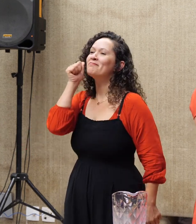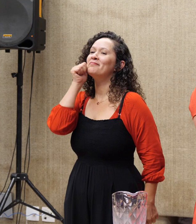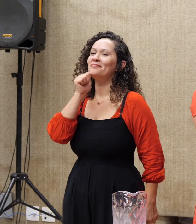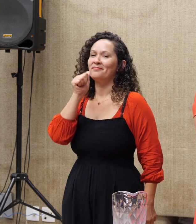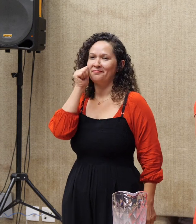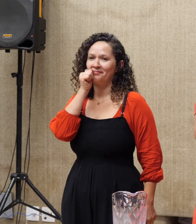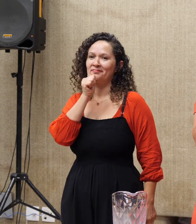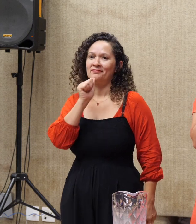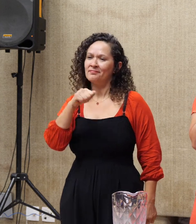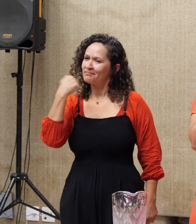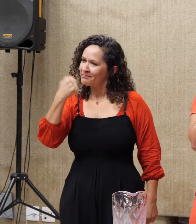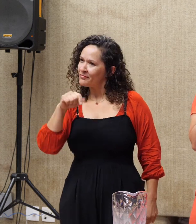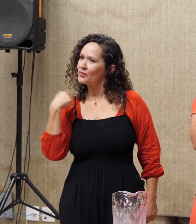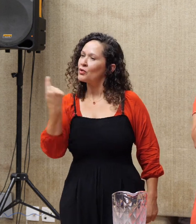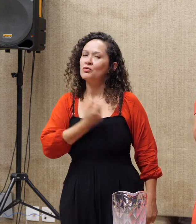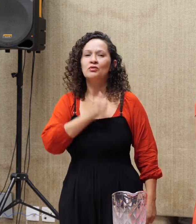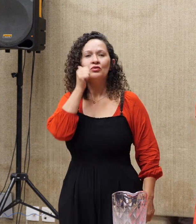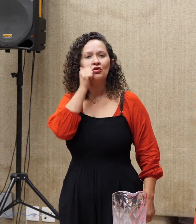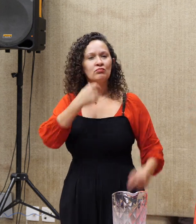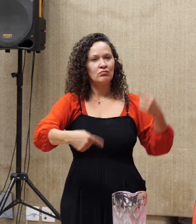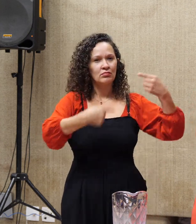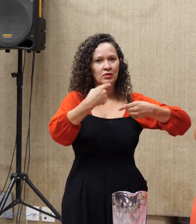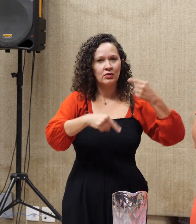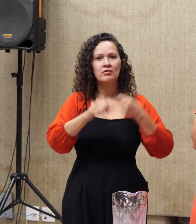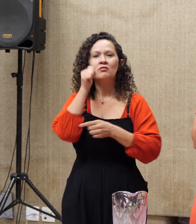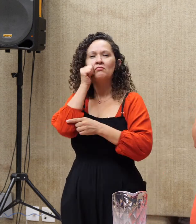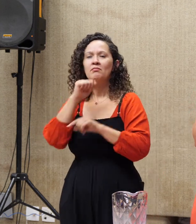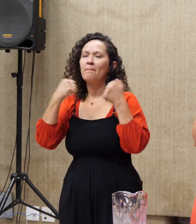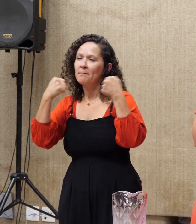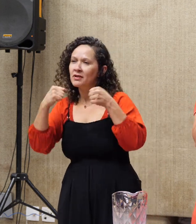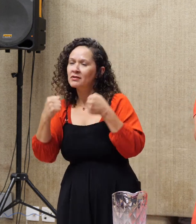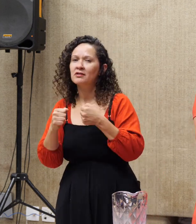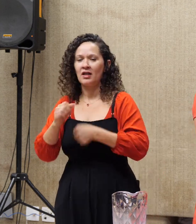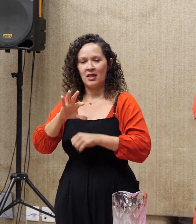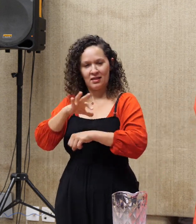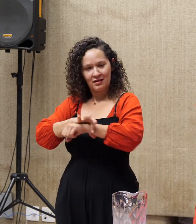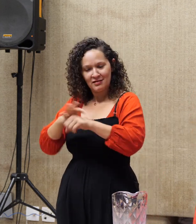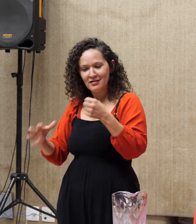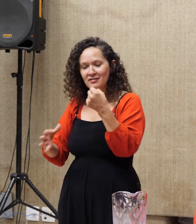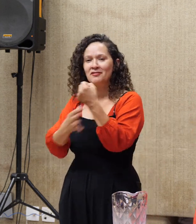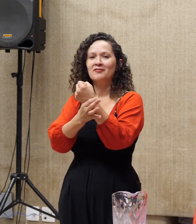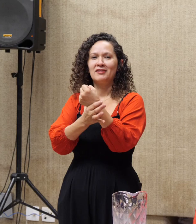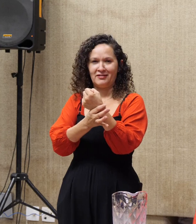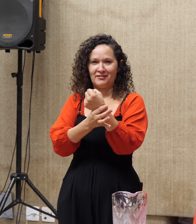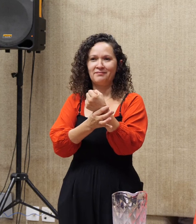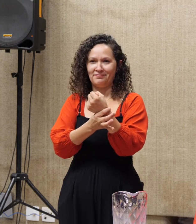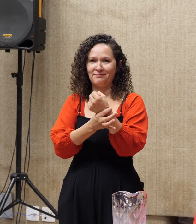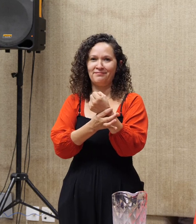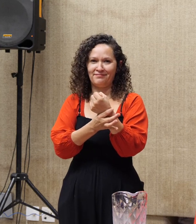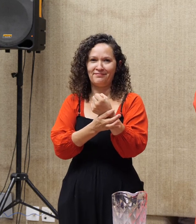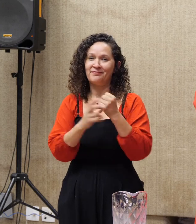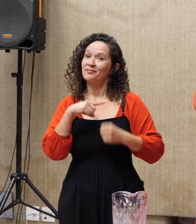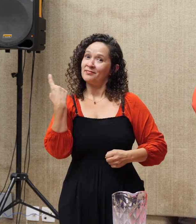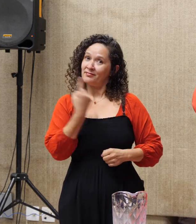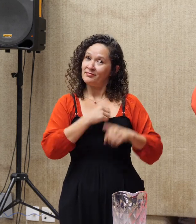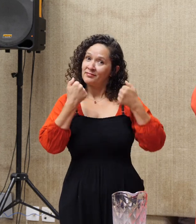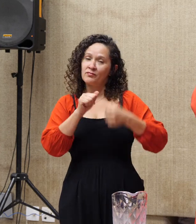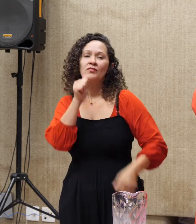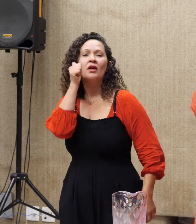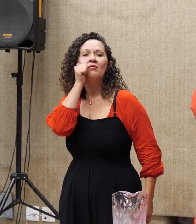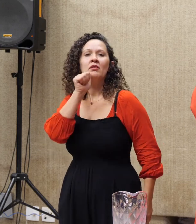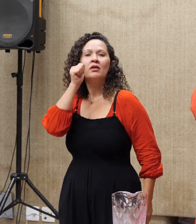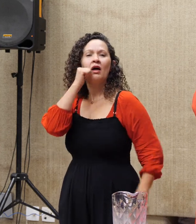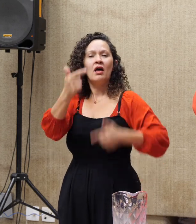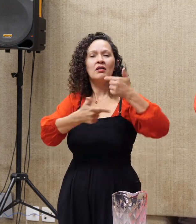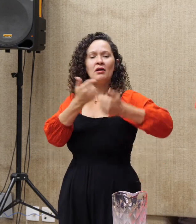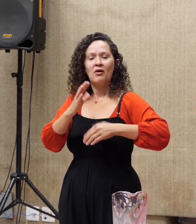mulheres. Nós precisamos de mulheres na política, nós precisamos de mulheres na segurança, e a gente precisa de mulher, a